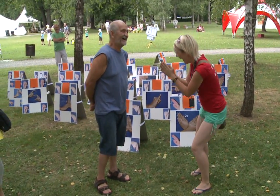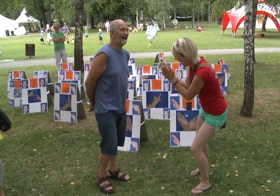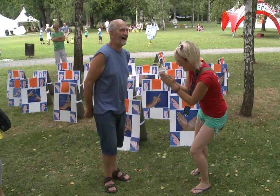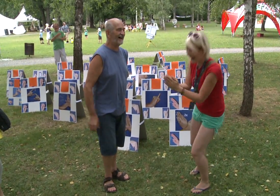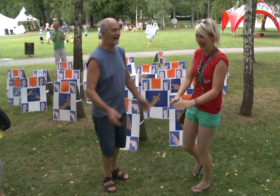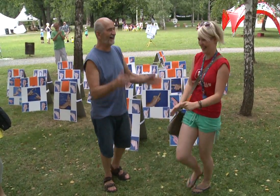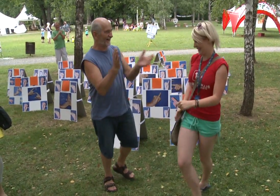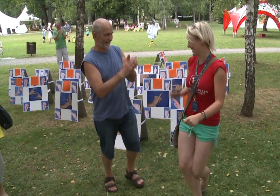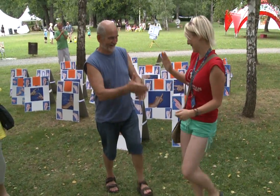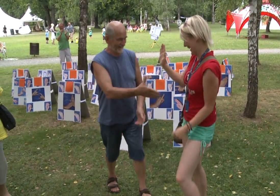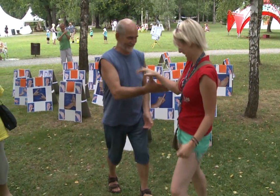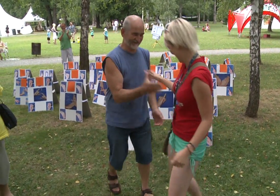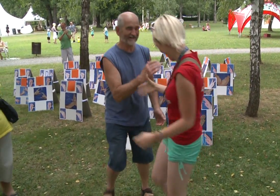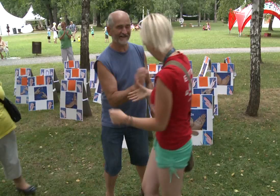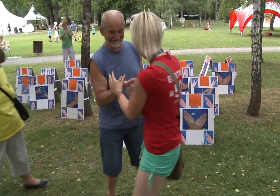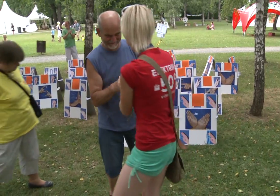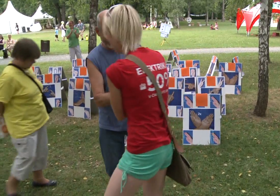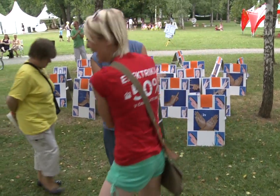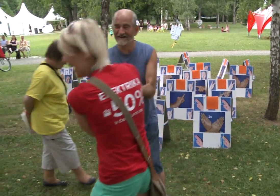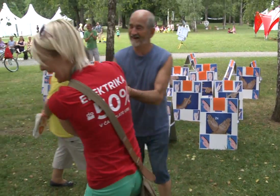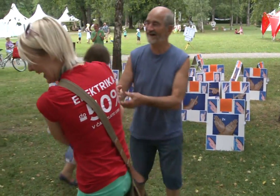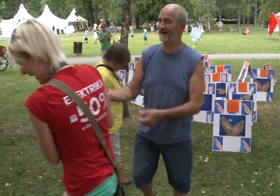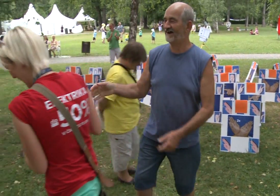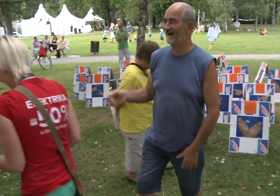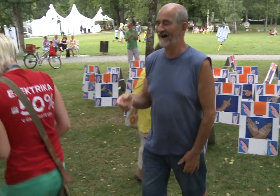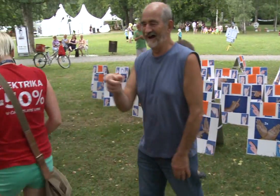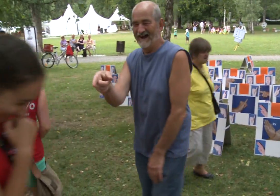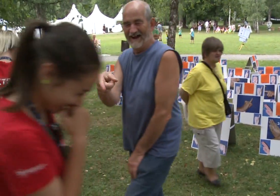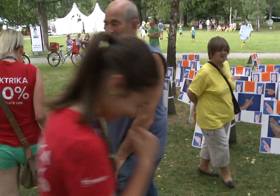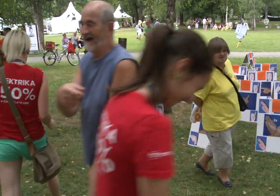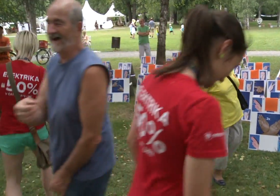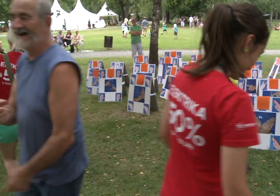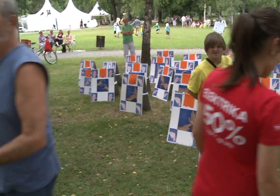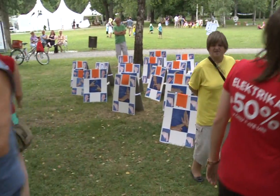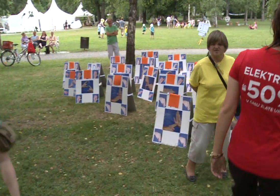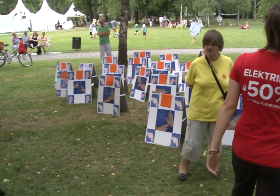Jože je tudi takoj ugotovil. Da vidimo, kako se bosta odrezala Vanesa in Alojz.